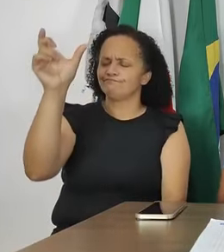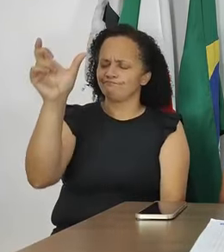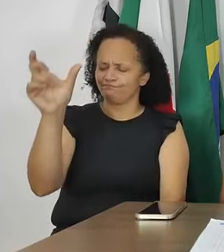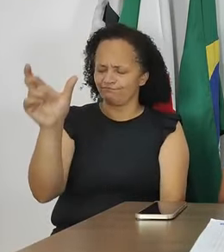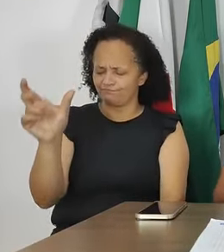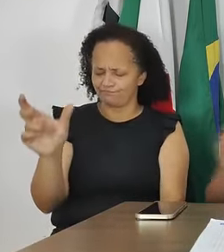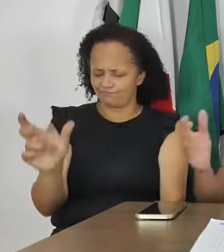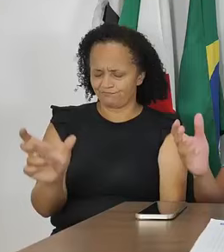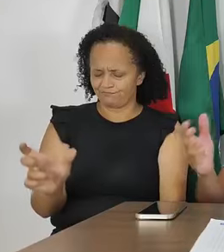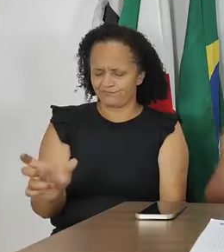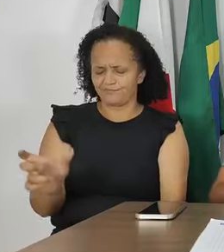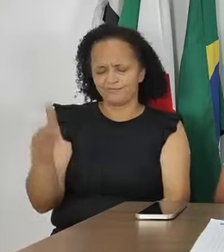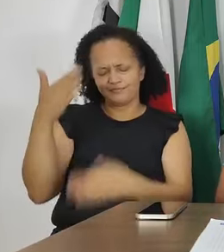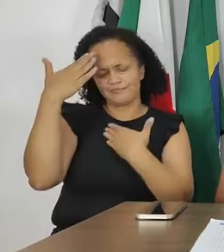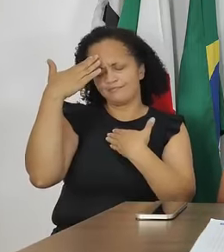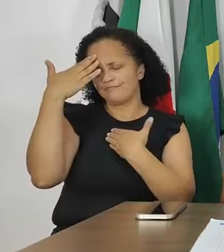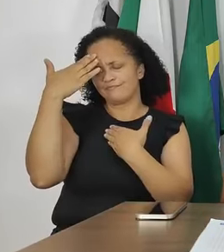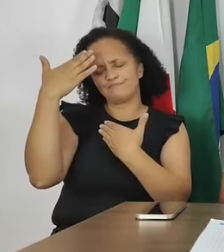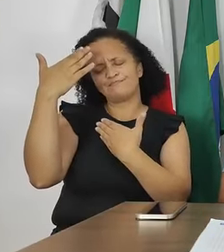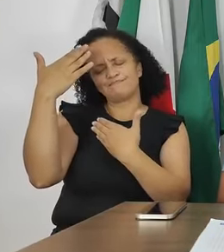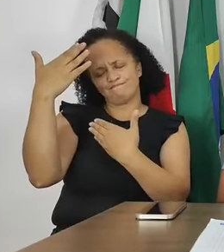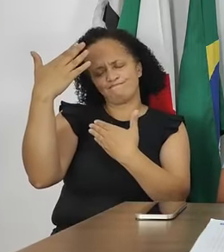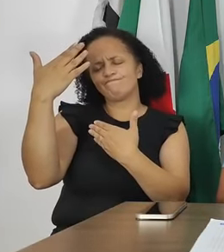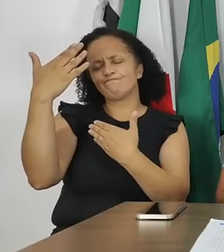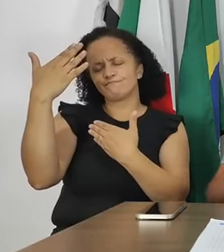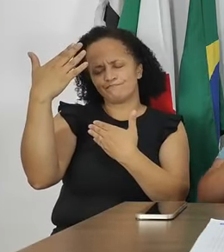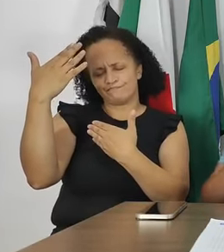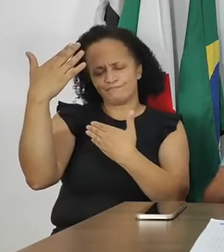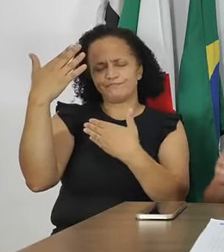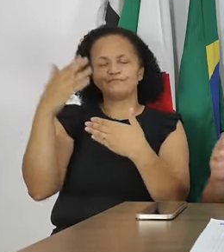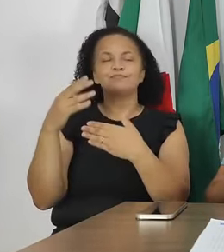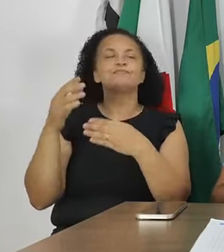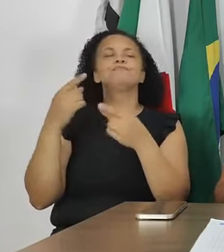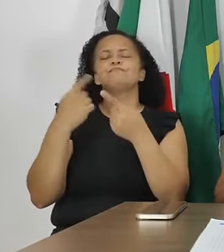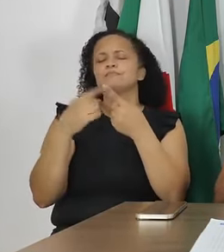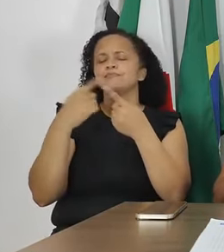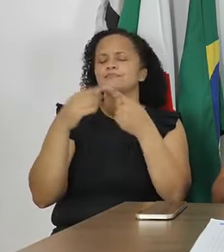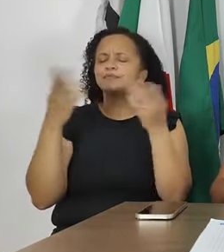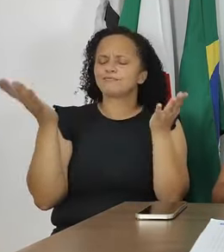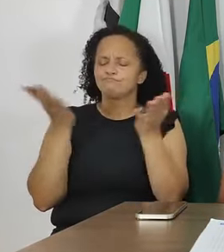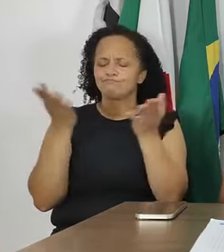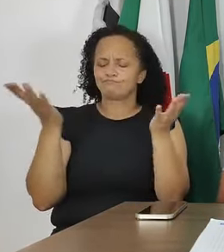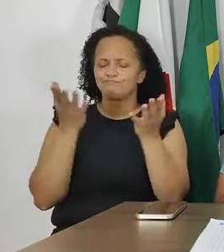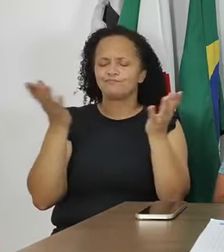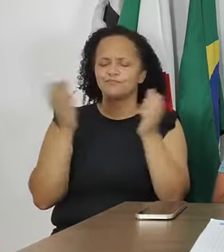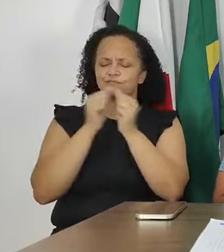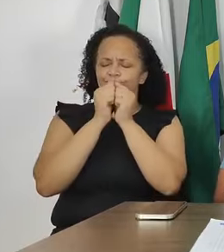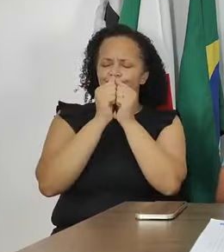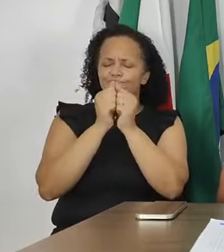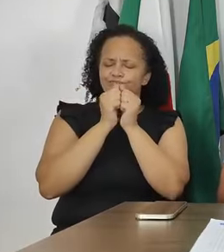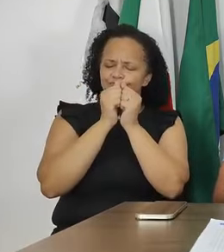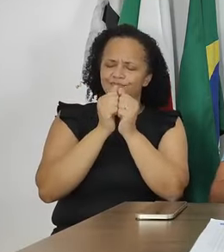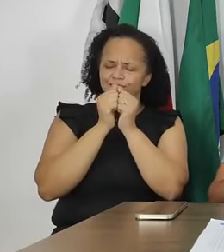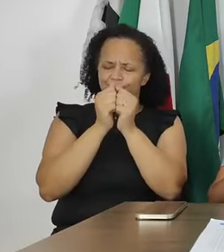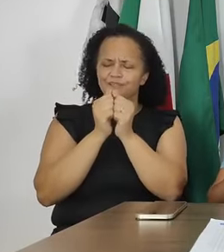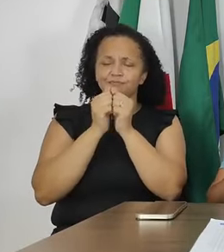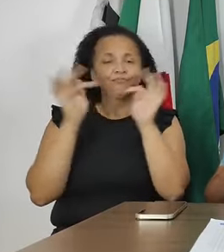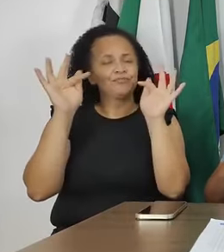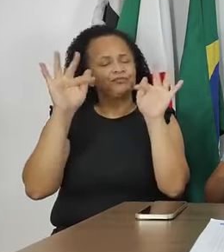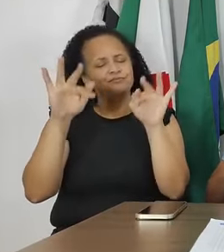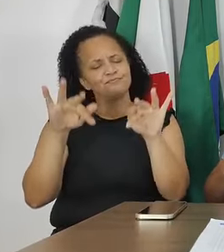Senhor, primeiramente para te agradecer por esse privilégio de estarmos aqui nesta noite, no finalzinho